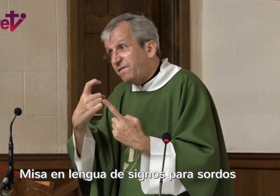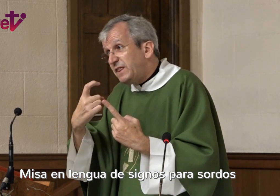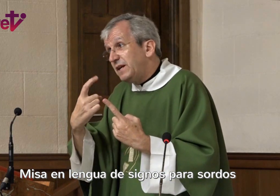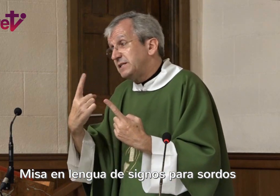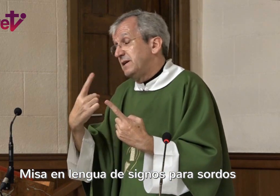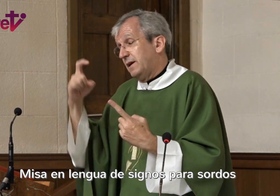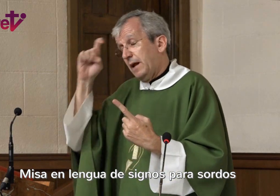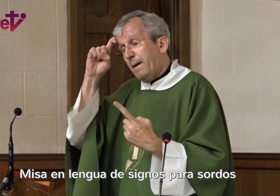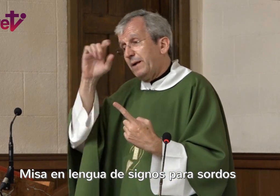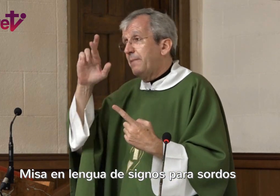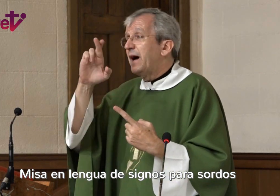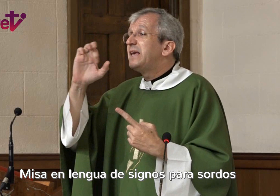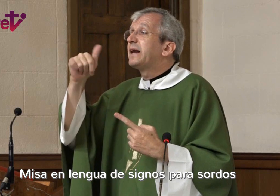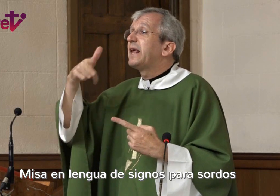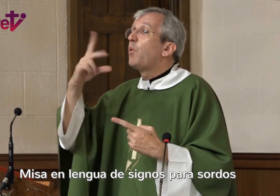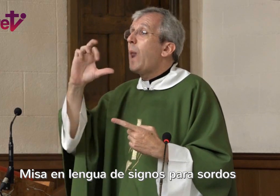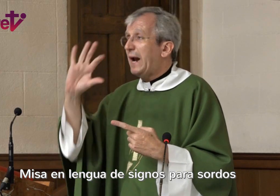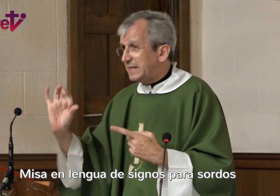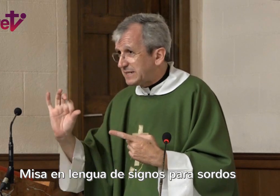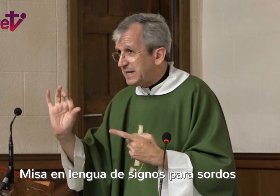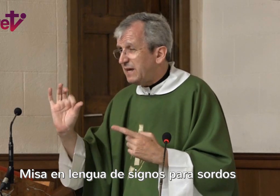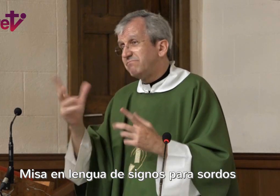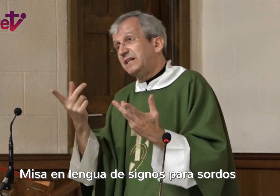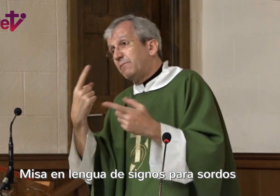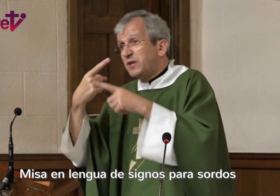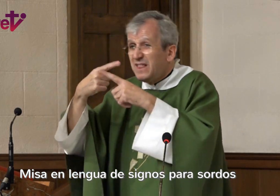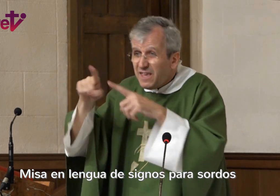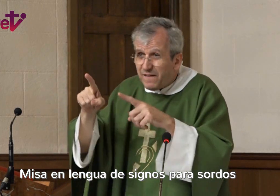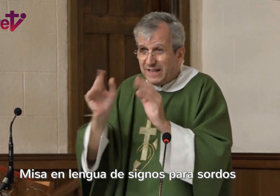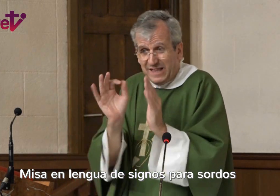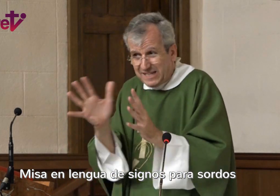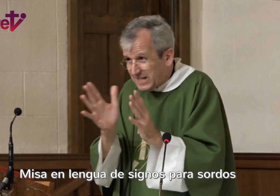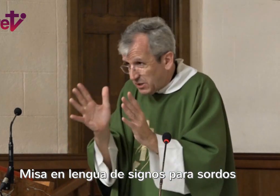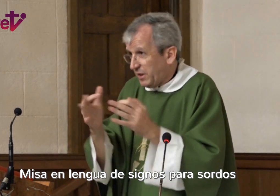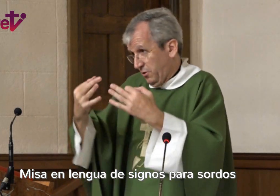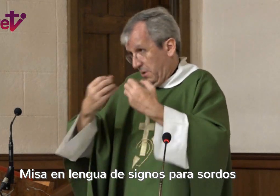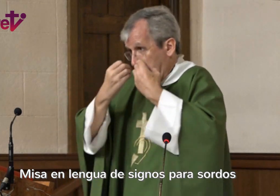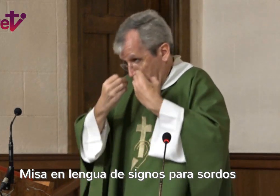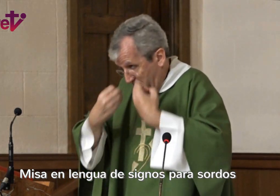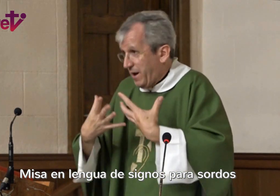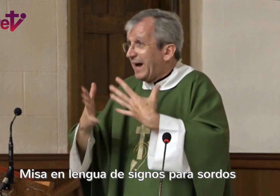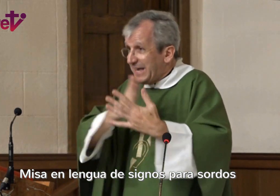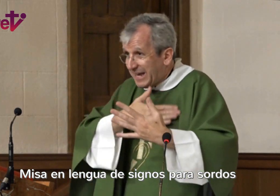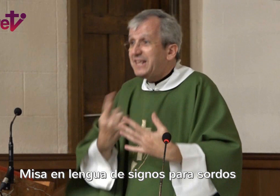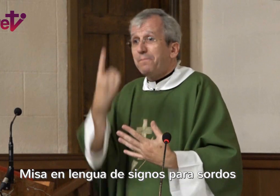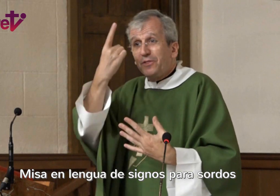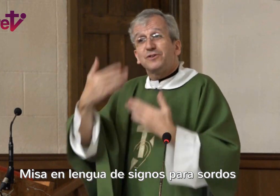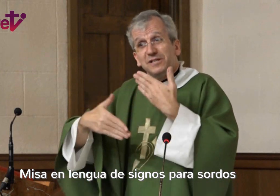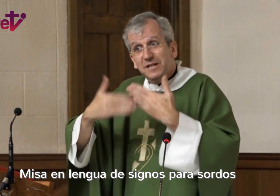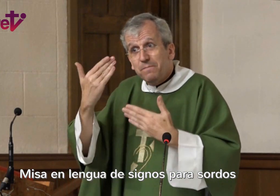difíciles que el Papa llama irregulares digamos diferente de esta situación buena y querida por Dios desde